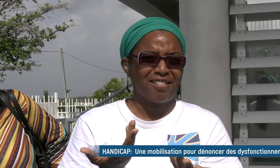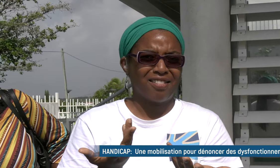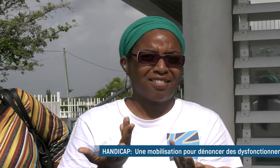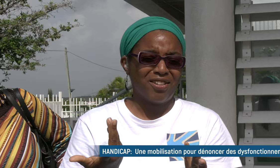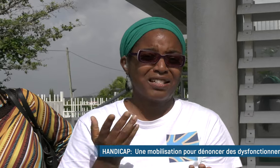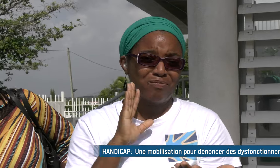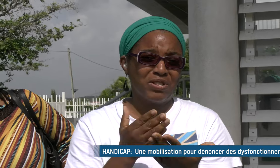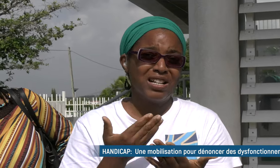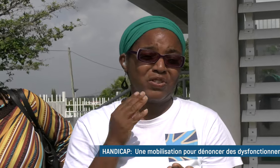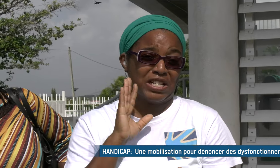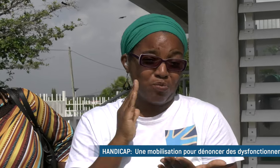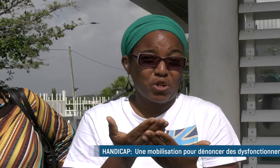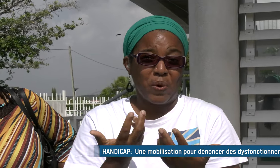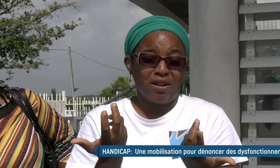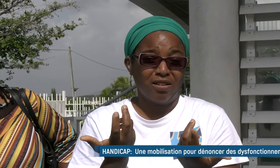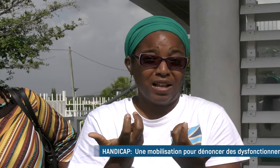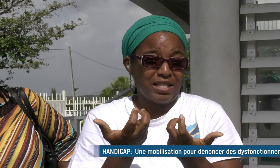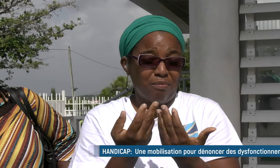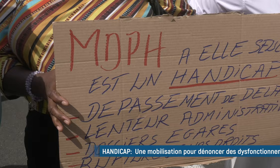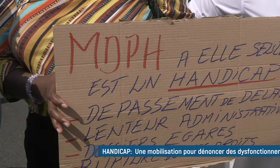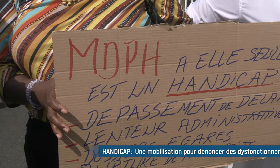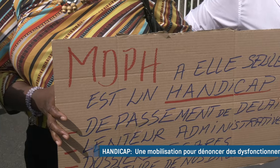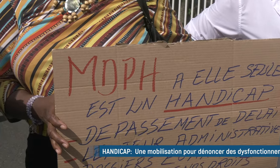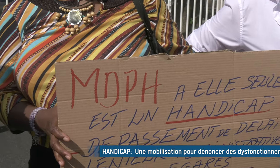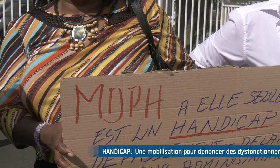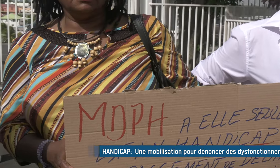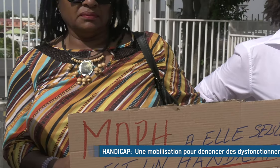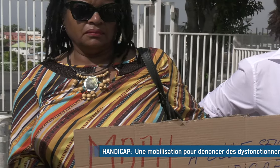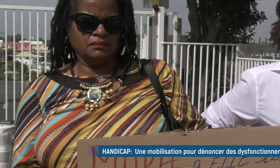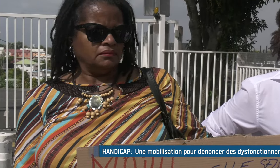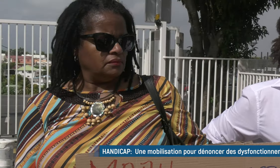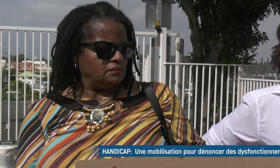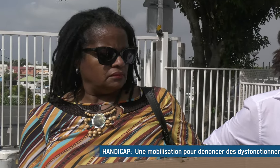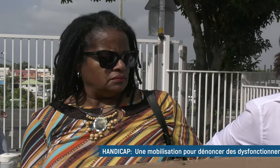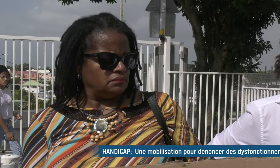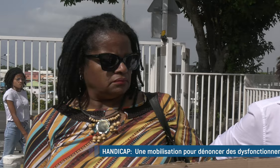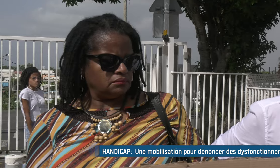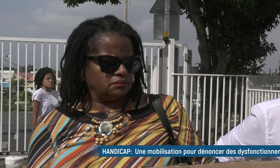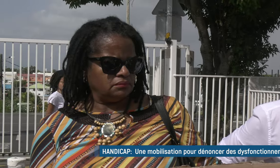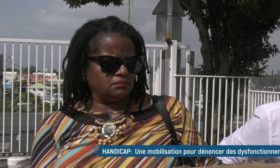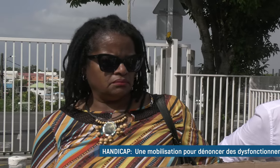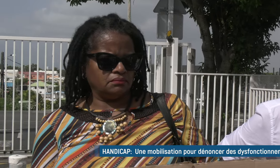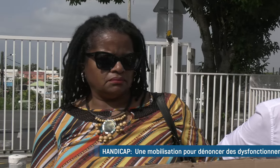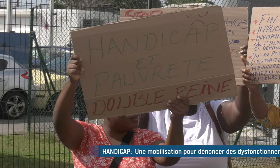connaître tous les éléments d'information de tout citoyen. 12 millions de Français sont aujourd'hui en situation